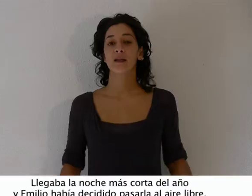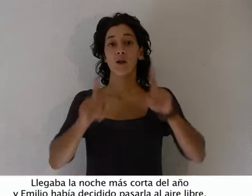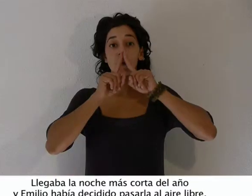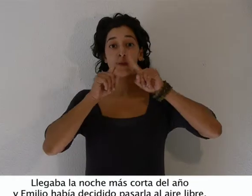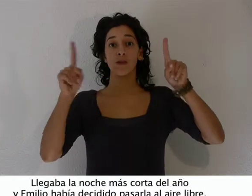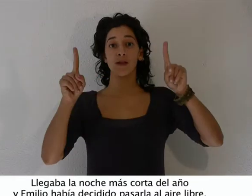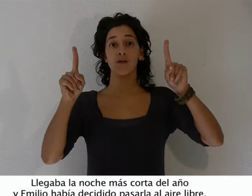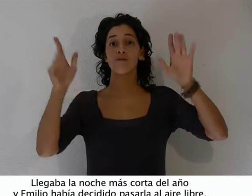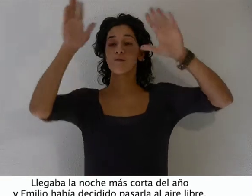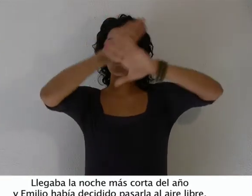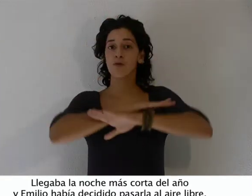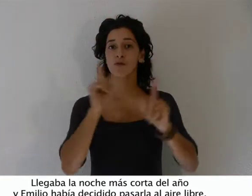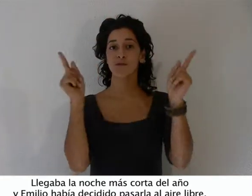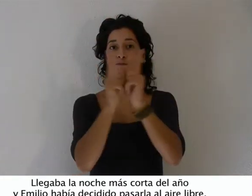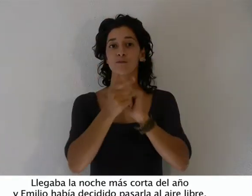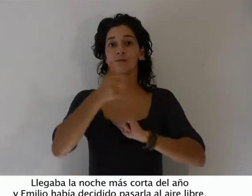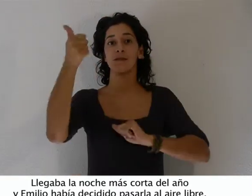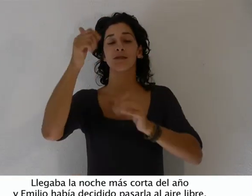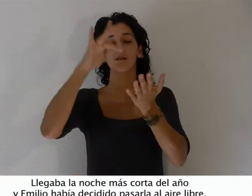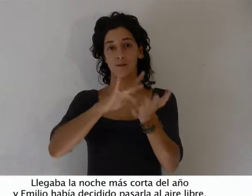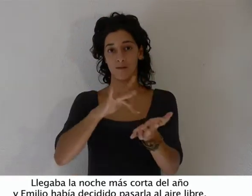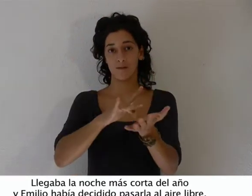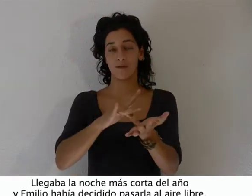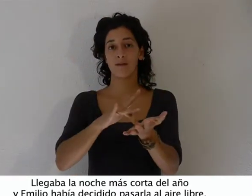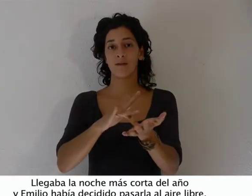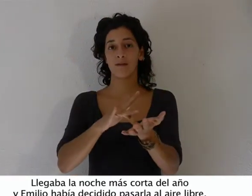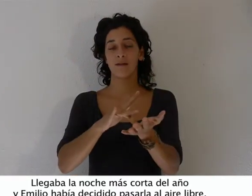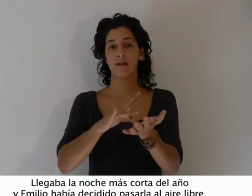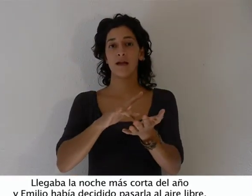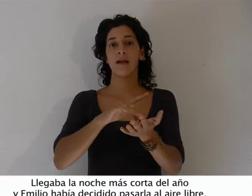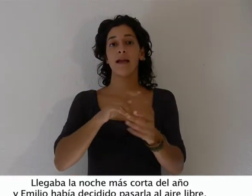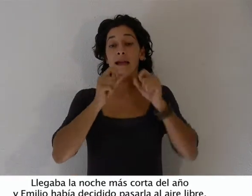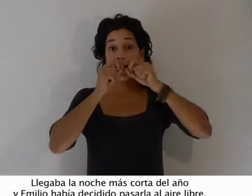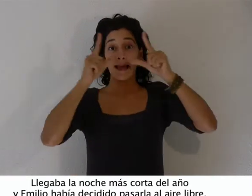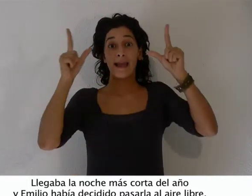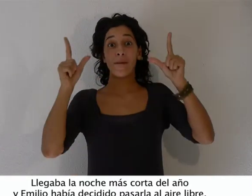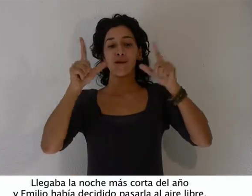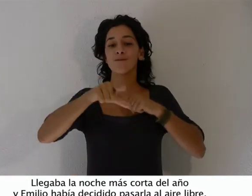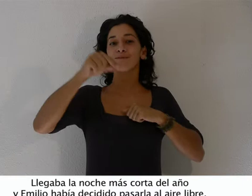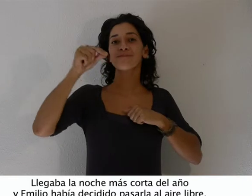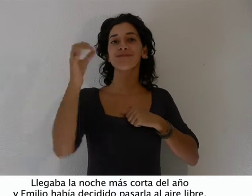Llegaba la noche más corta del año y Emilio había decidido pasarla al aire libre.